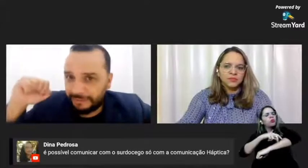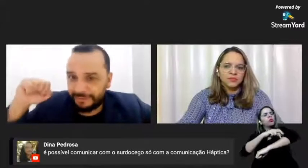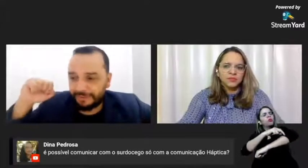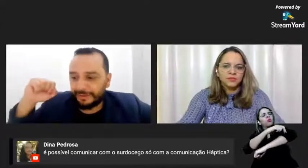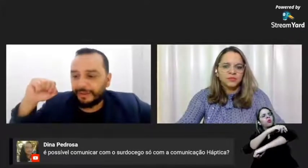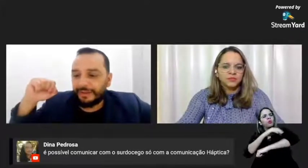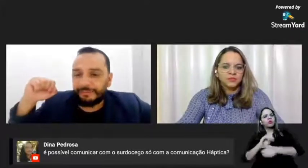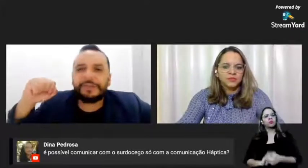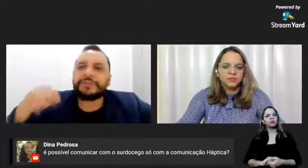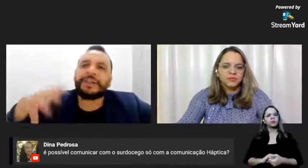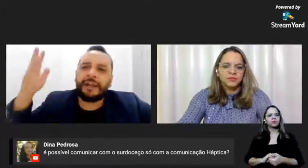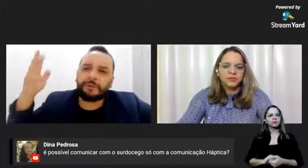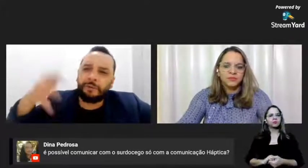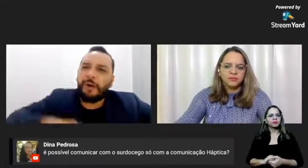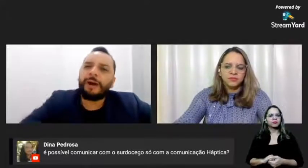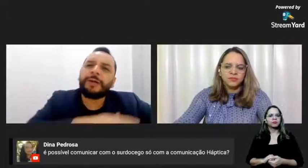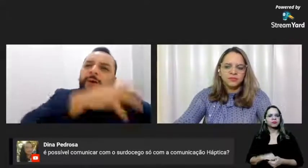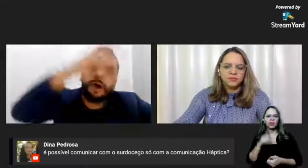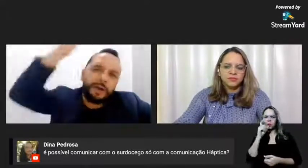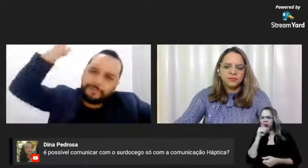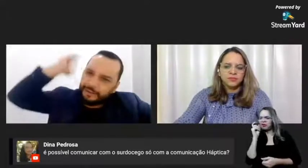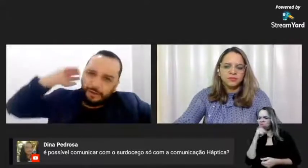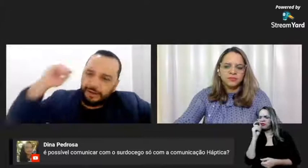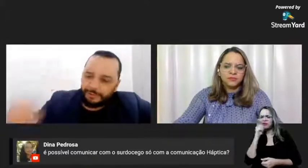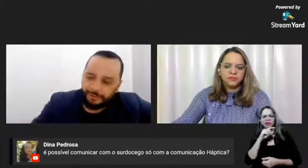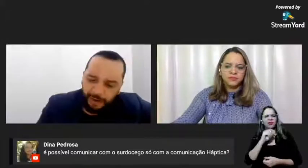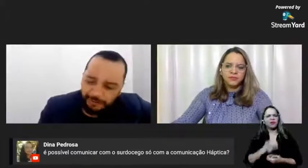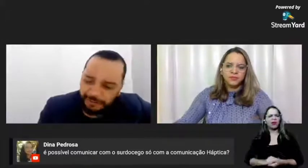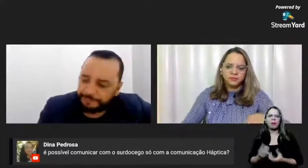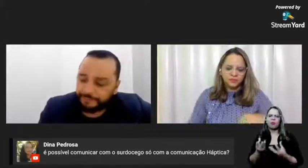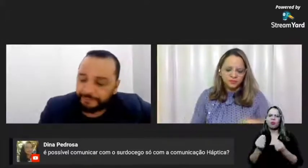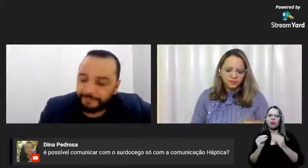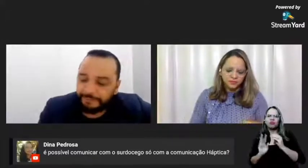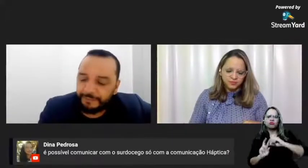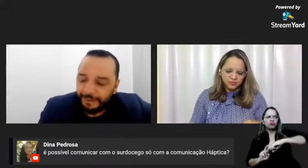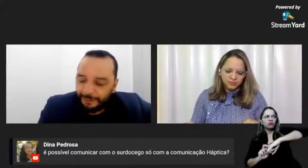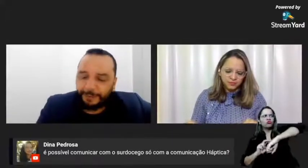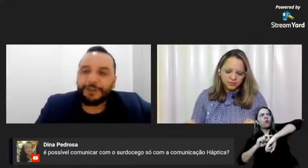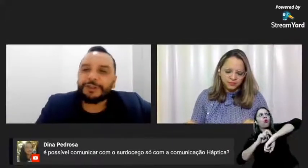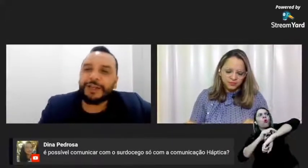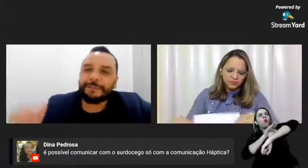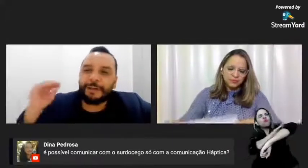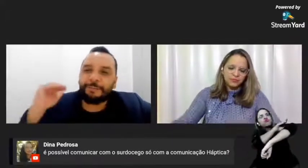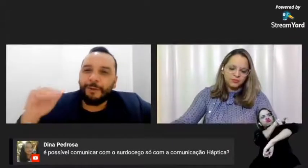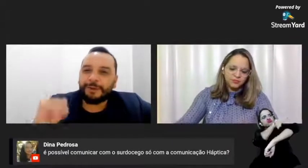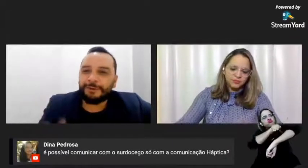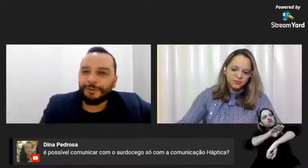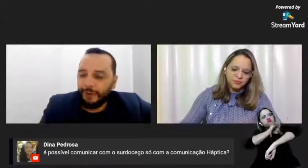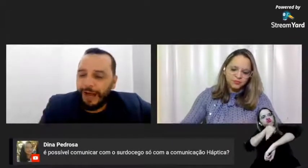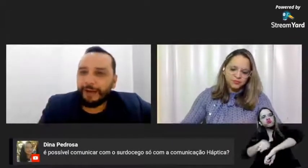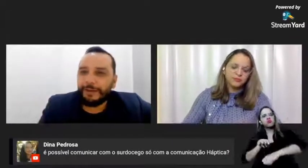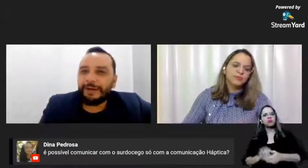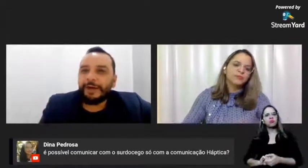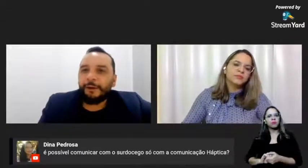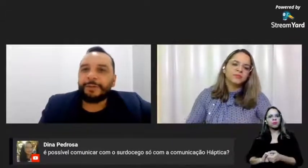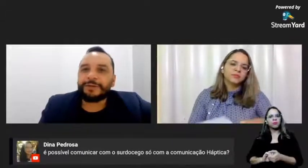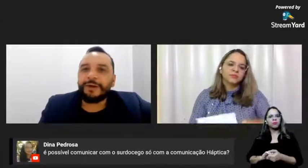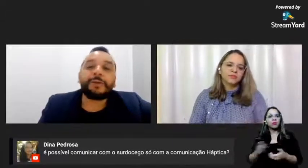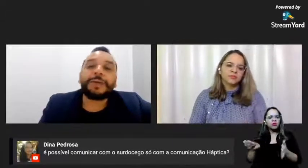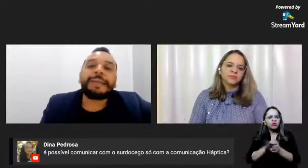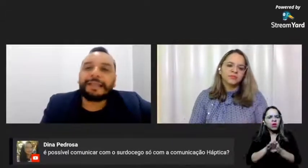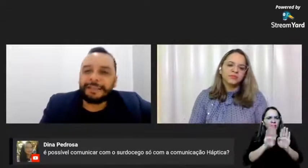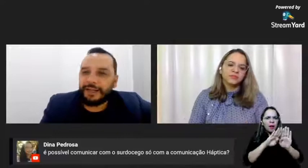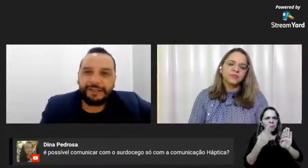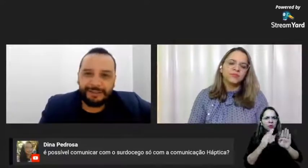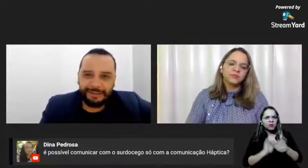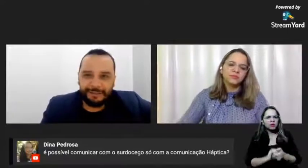4 metros. Mentira, era um toboágua enorme toboágua. Quando nós chegamos na porta do toboágua, o pessoal